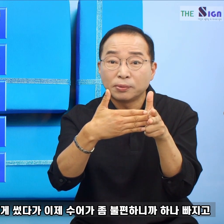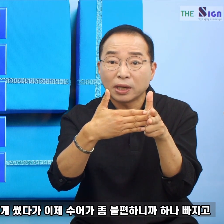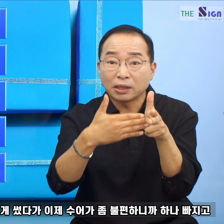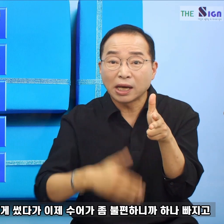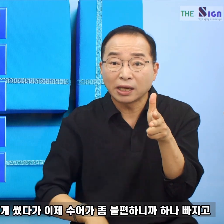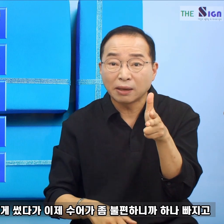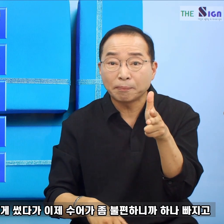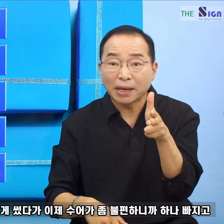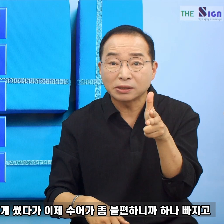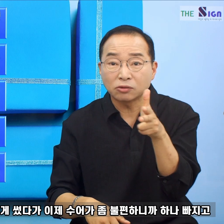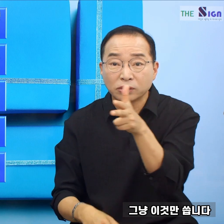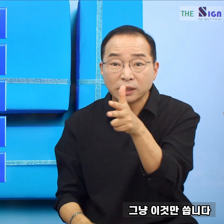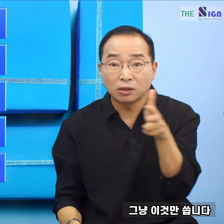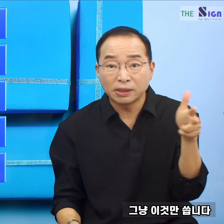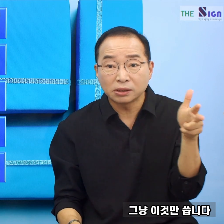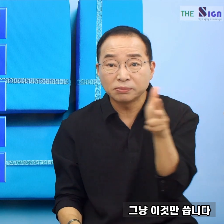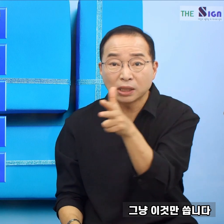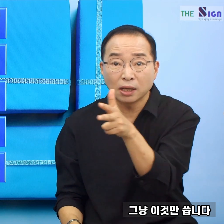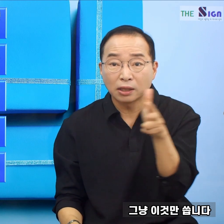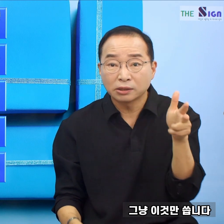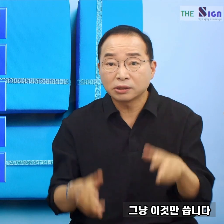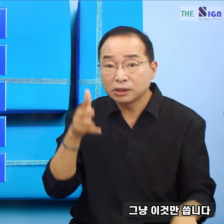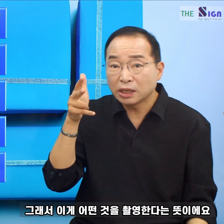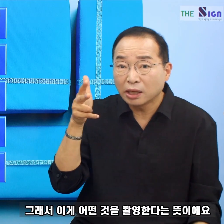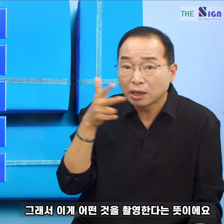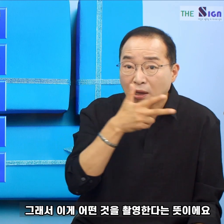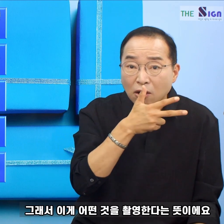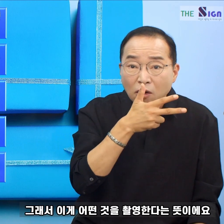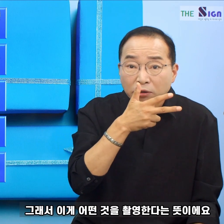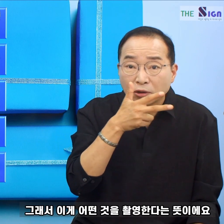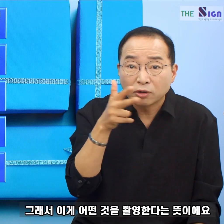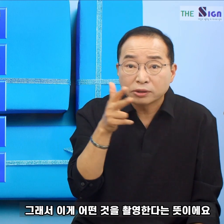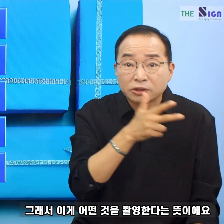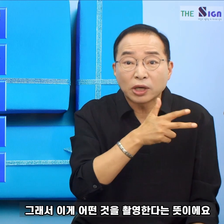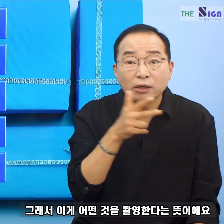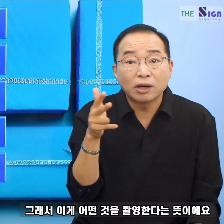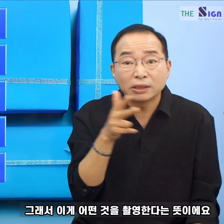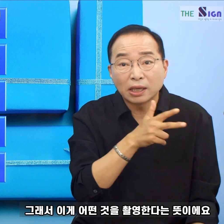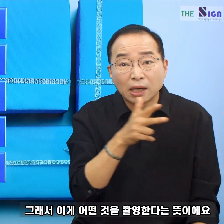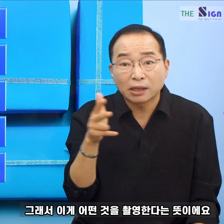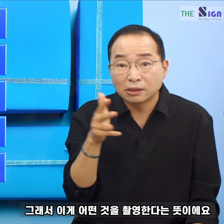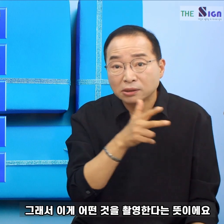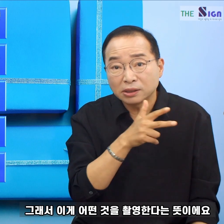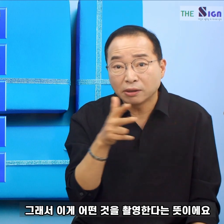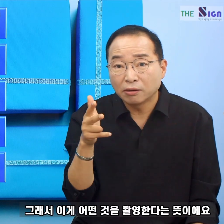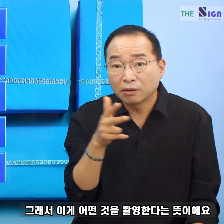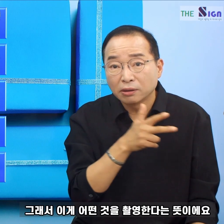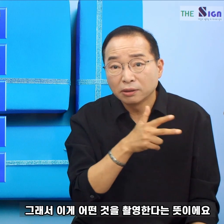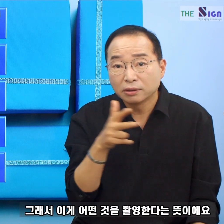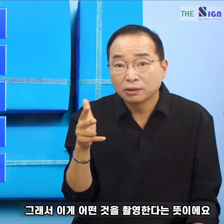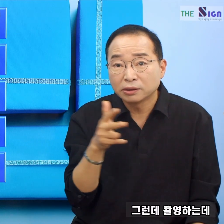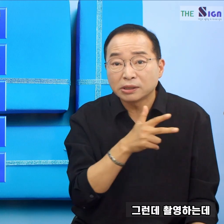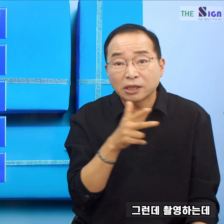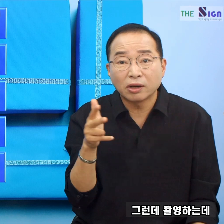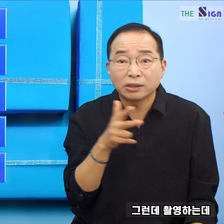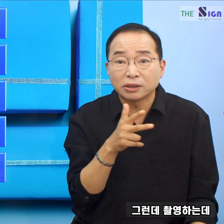불편하니까 하나 빠지고 그냥 이것만 씁니다. 그래서 이게 어떤 것을 촬영한다 라는 뜻이에요. 근데 촬영하는데